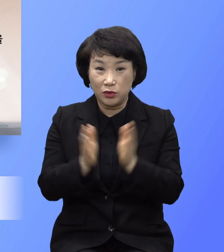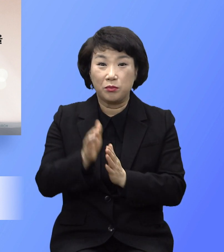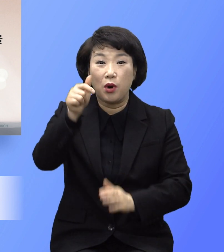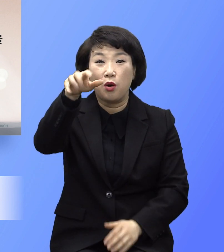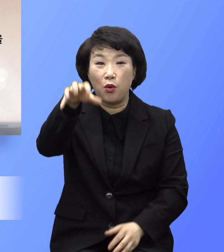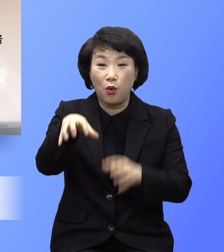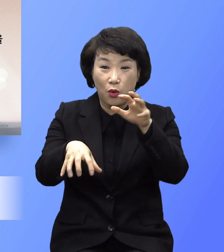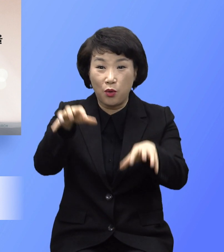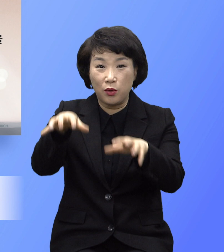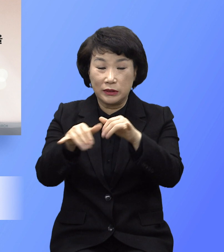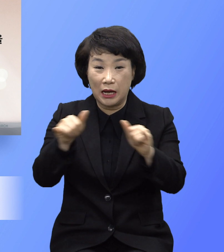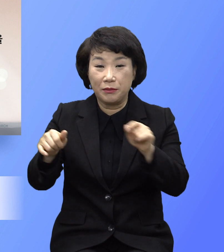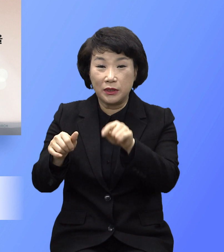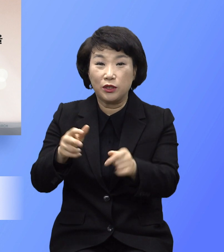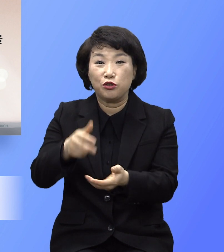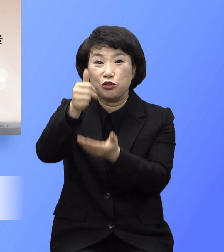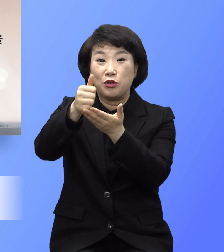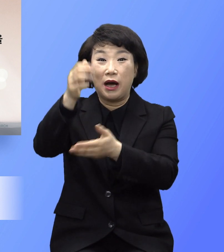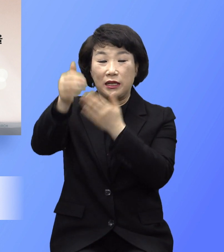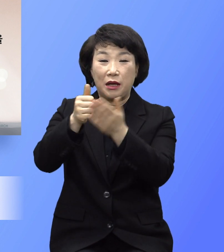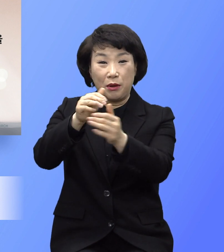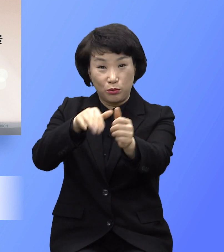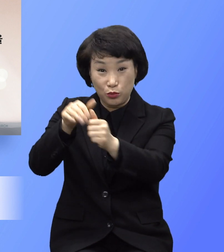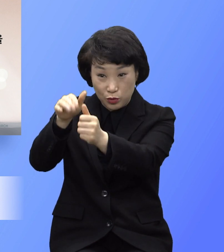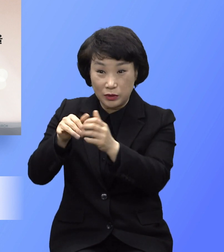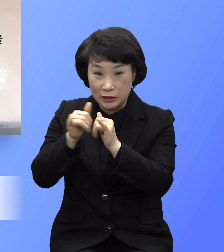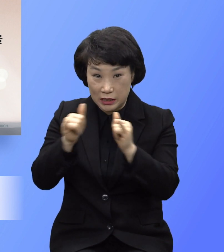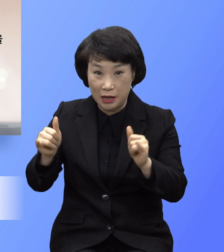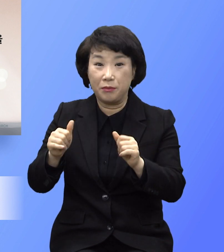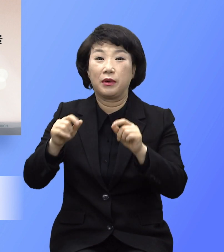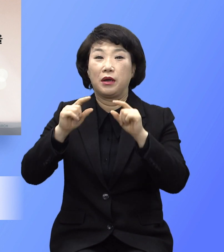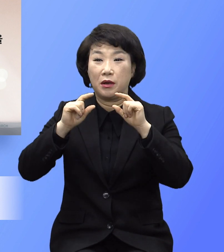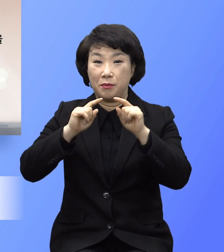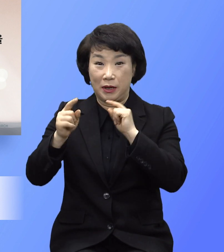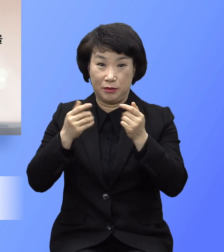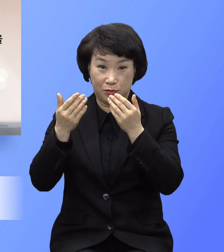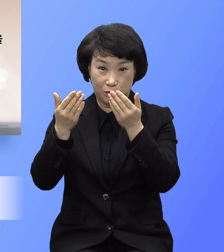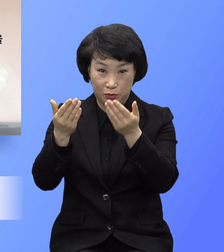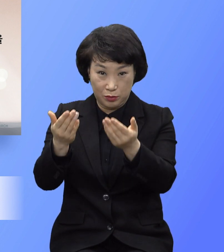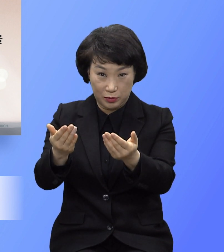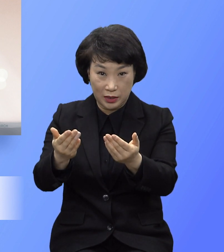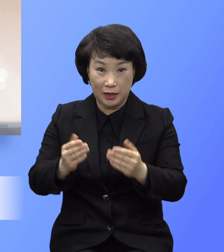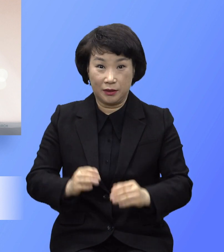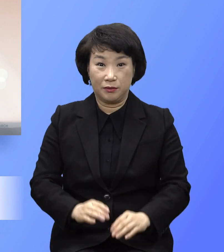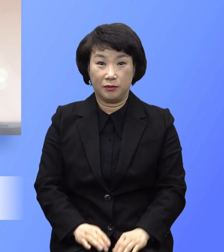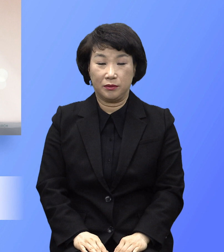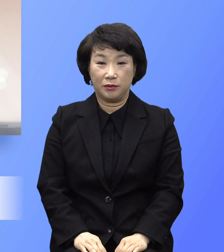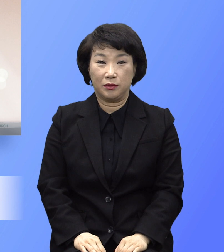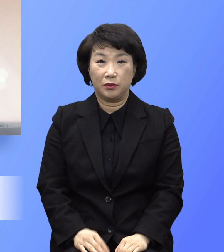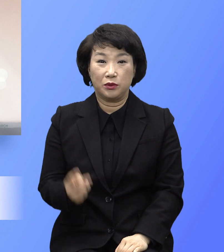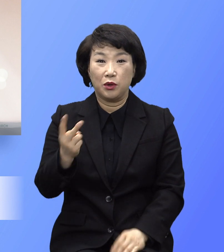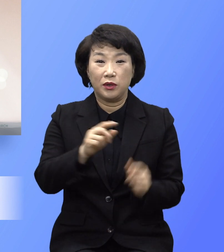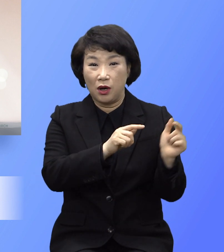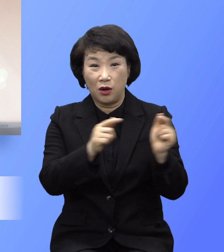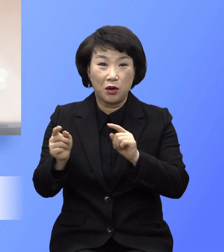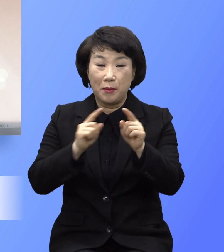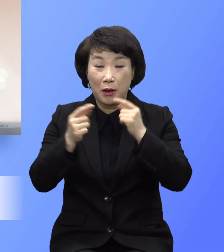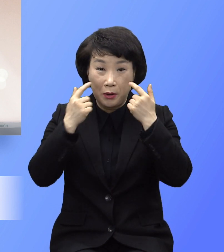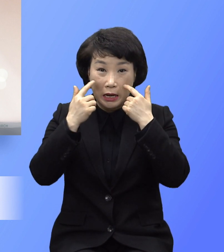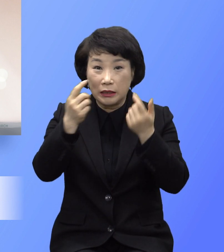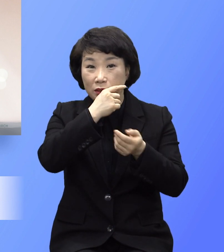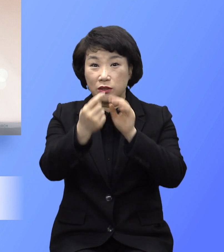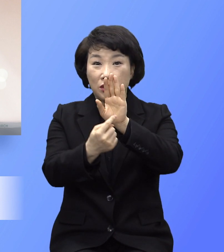먼 데서다 곧 주 우리 하나님이 얼마든지 부르시는 자들에게 하실 것이라 하고, 또 여러